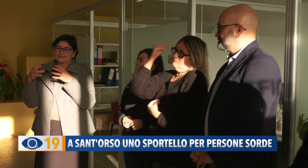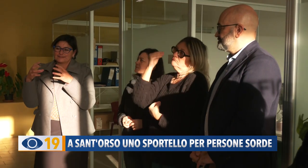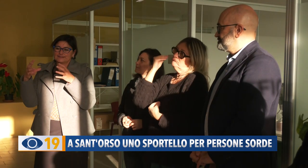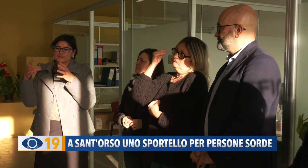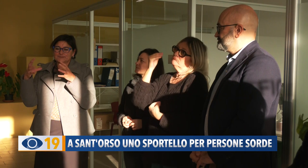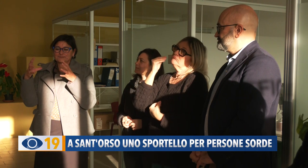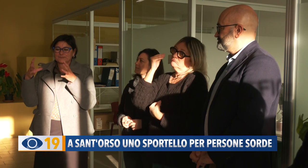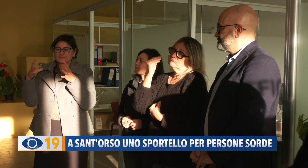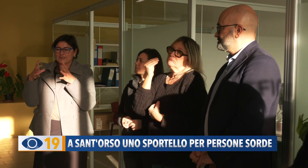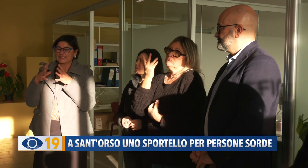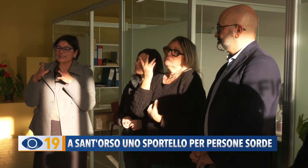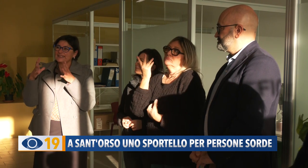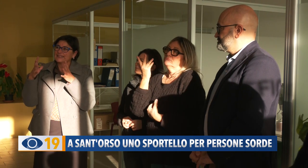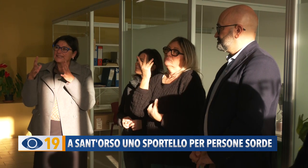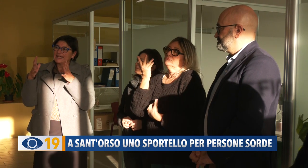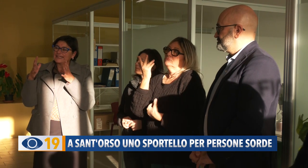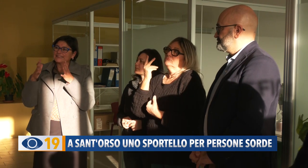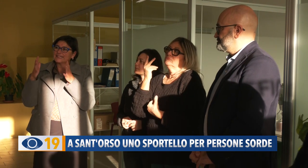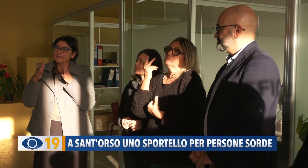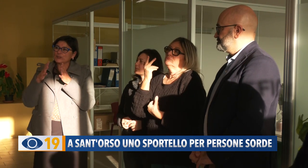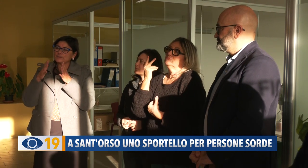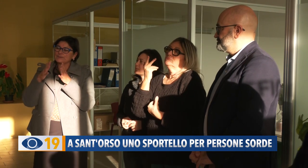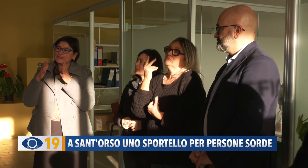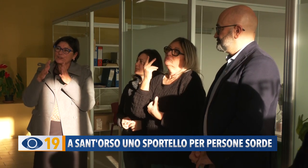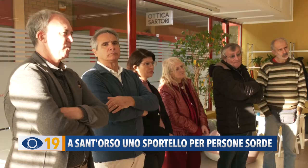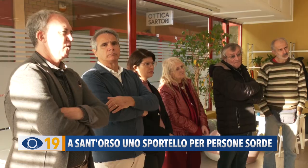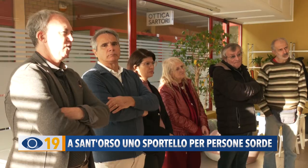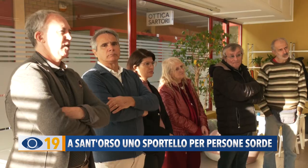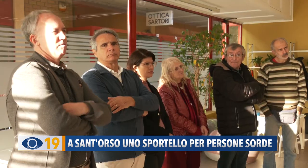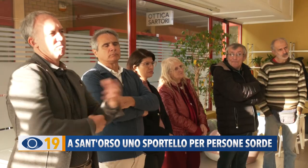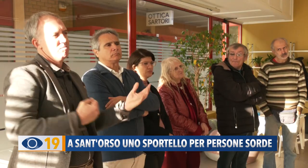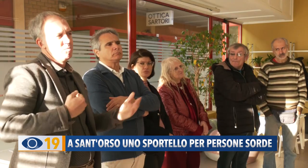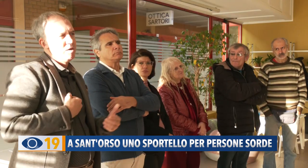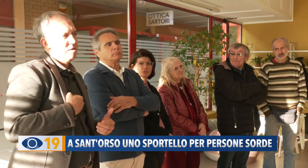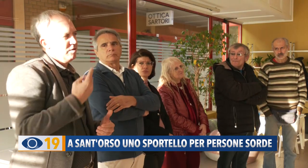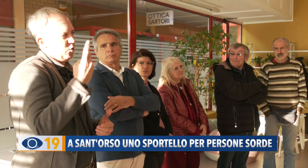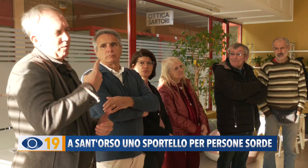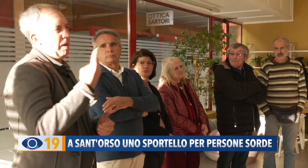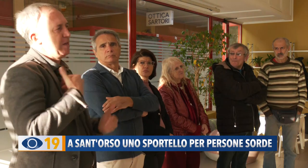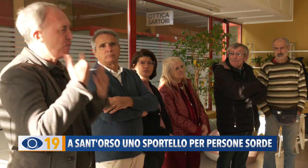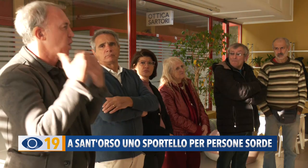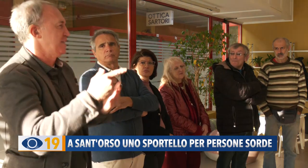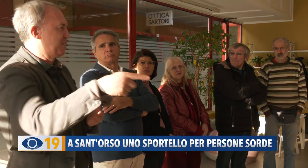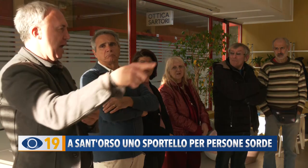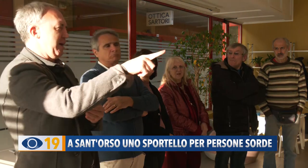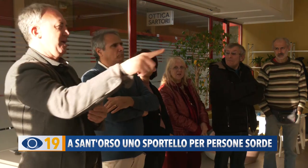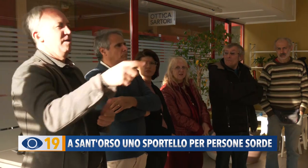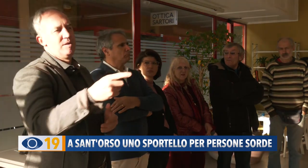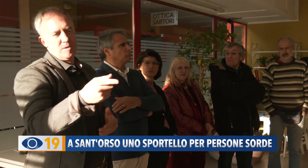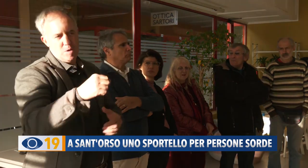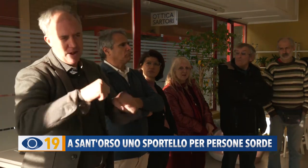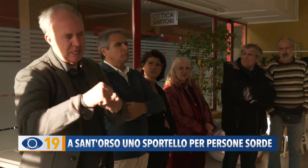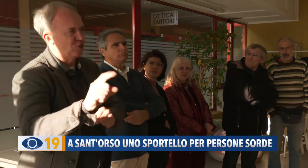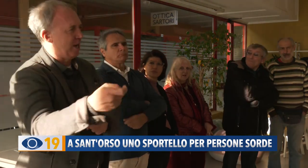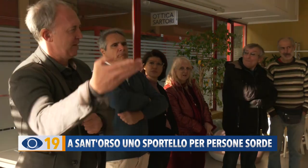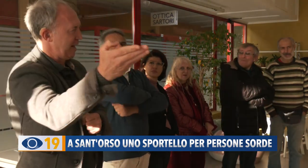invece è aperto il venerdì dalle 15 alle 18 che invece si rivolge e dà supporto alle